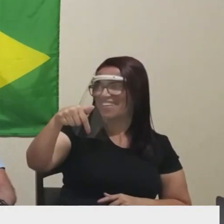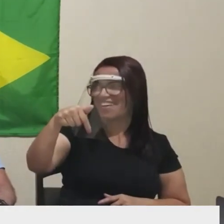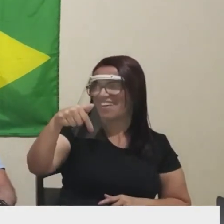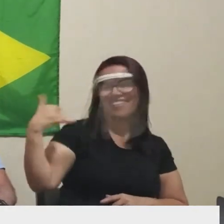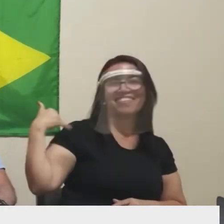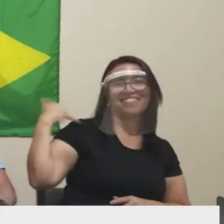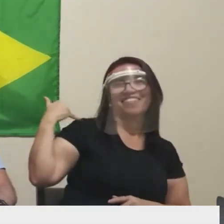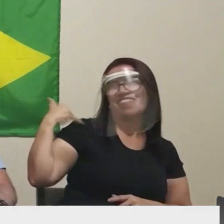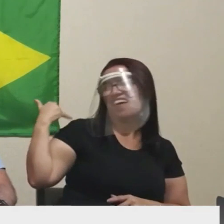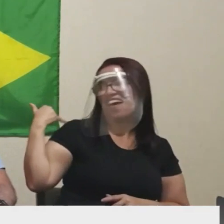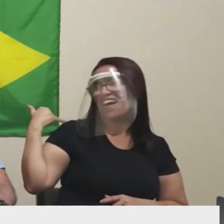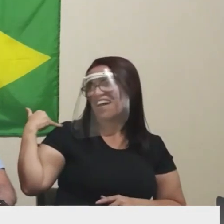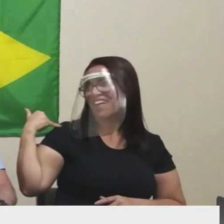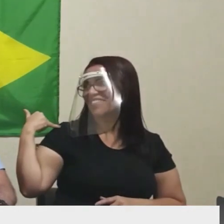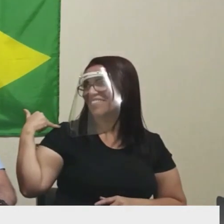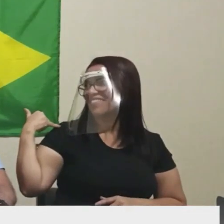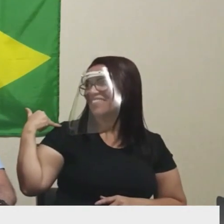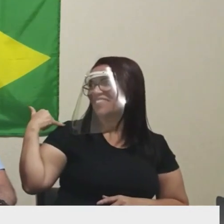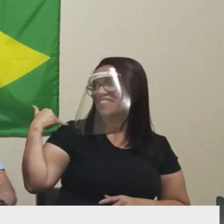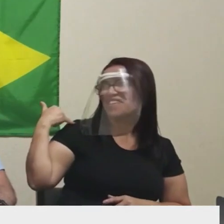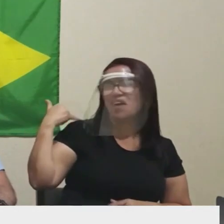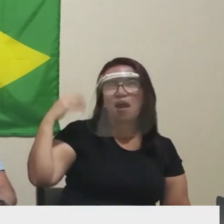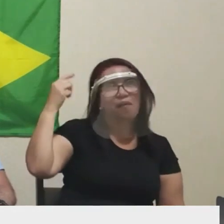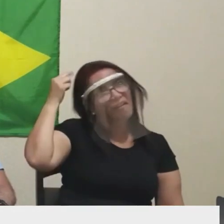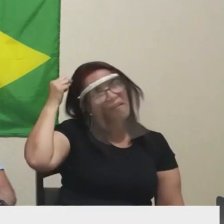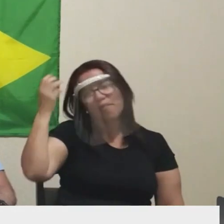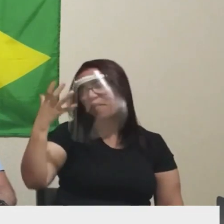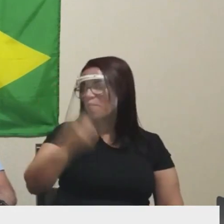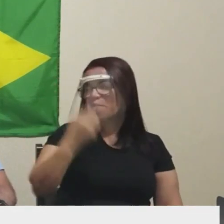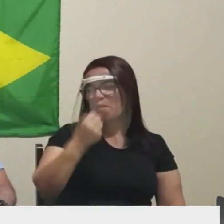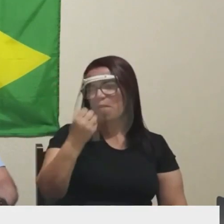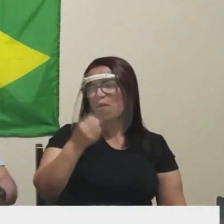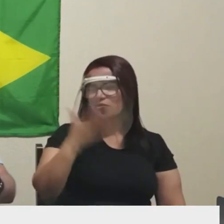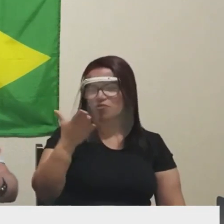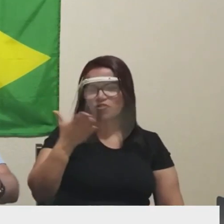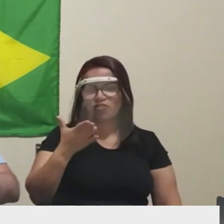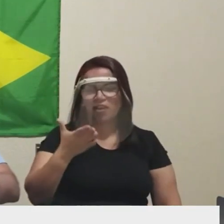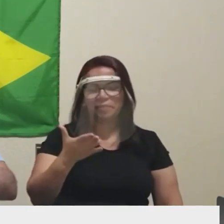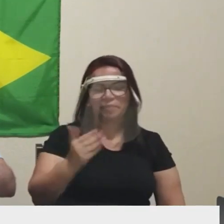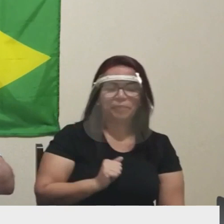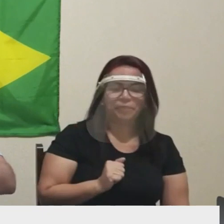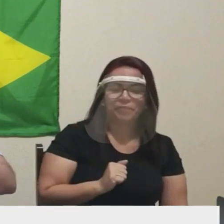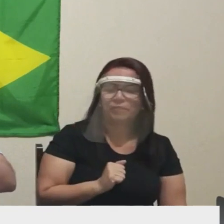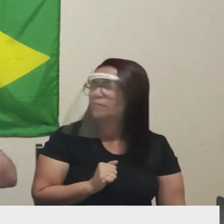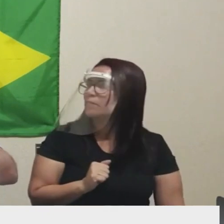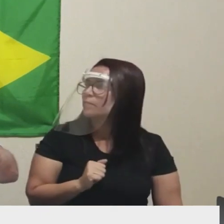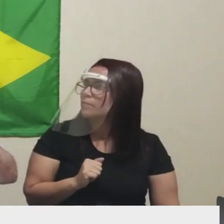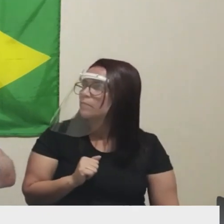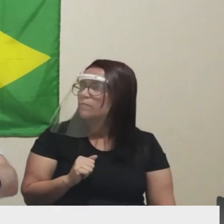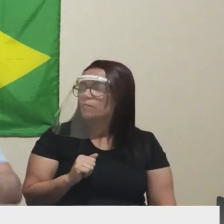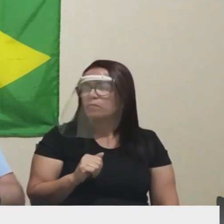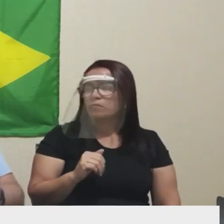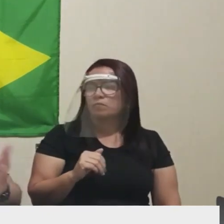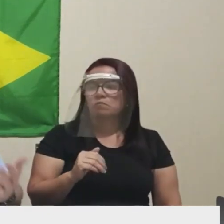Cabelo branco. É a vantagem que tá ficando careca, que não fica de cabelo, cabelo branco, né? Então, entre outras coisas, não sei ainda